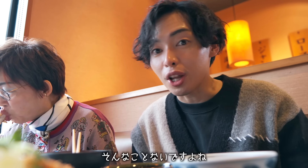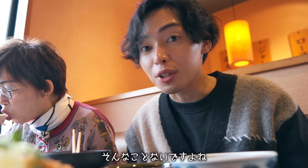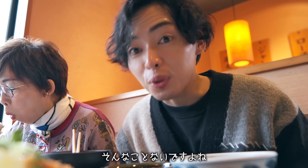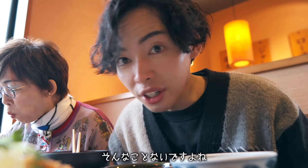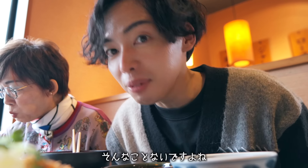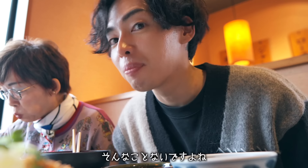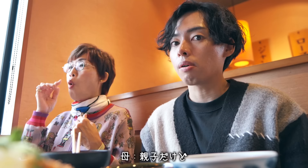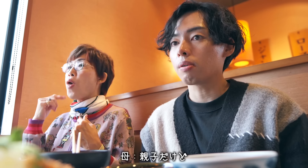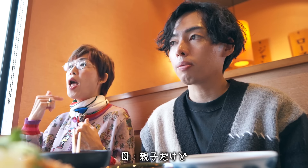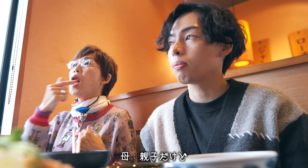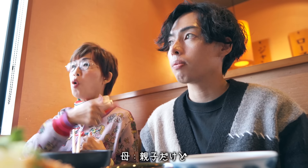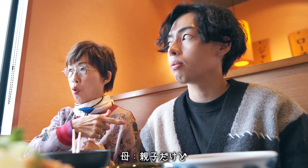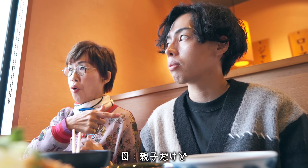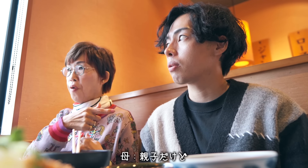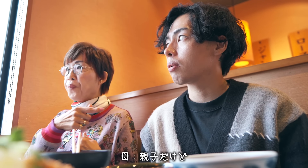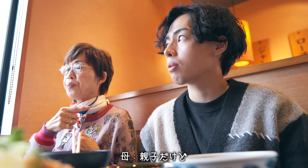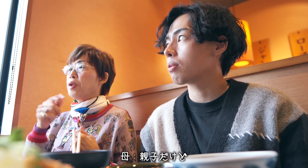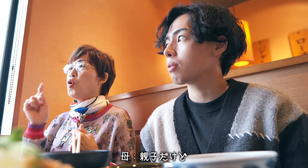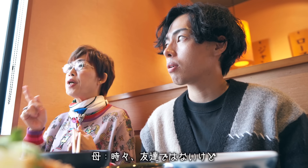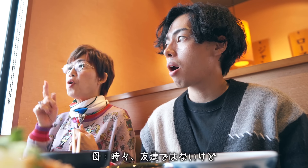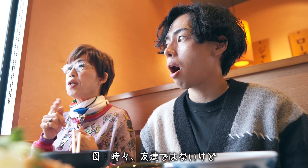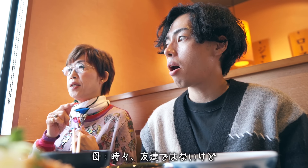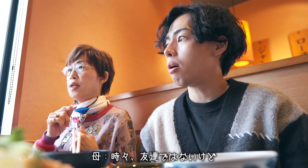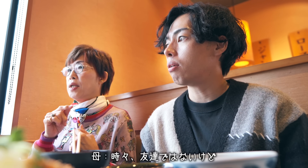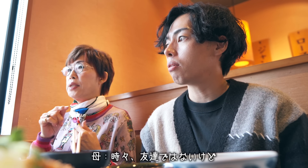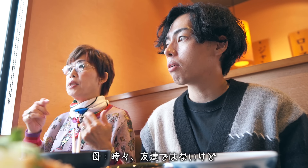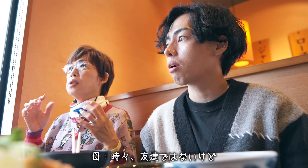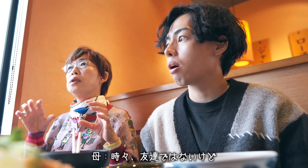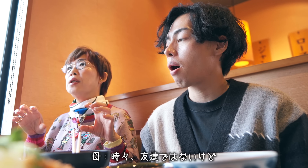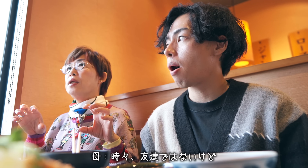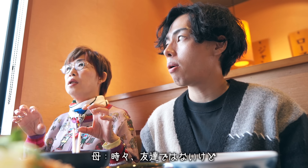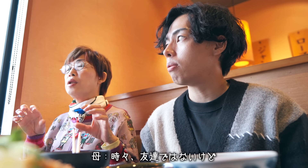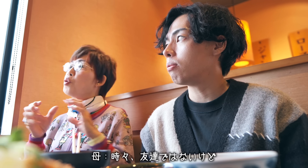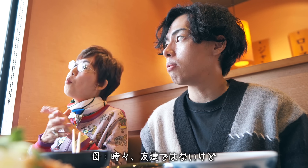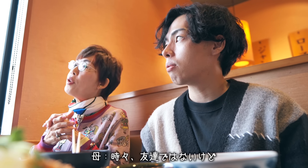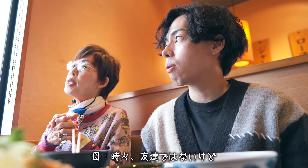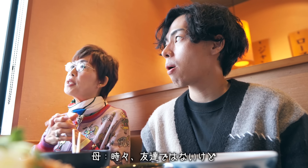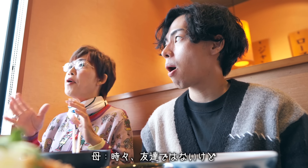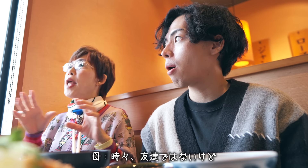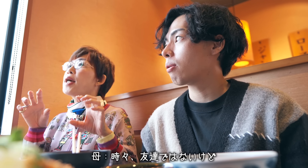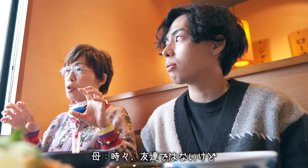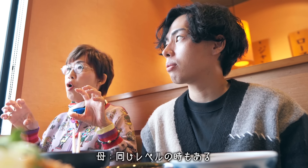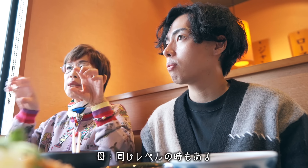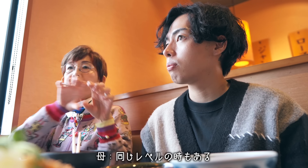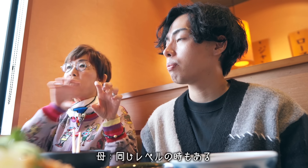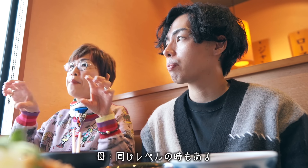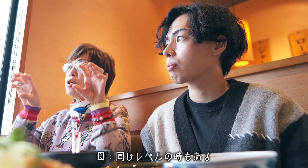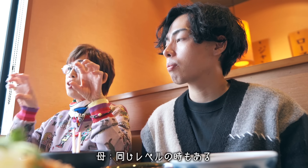ですよね。 ほらドキドキどこでやってたんだけど誰がパパの